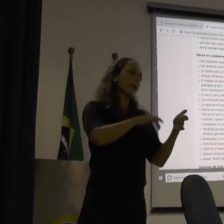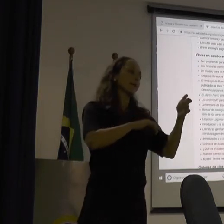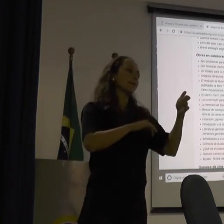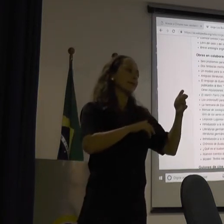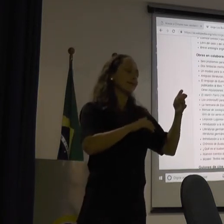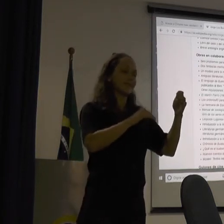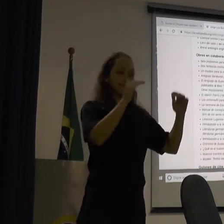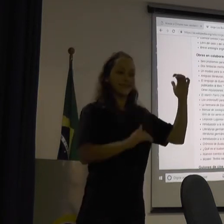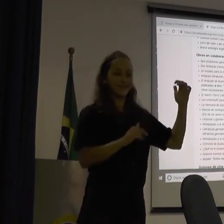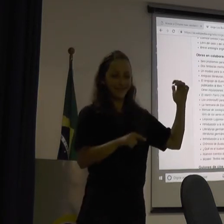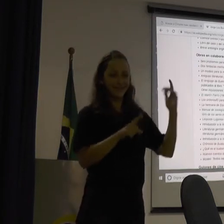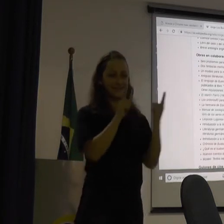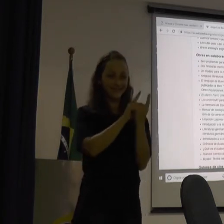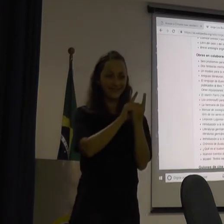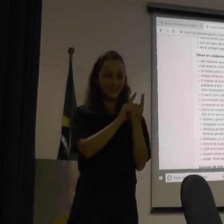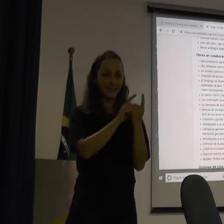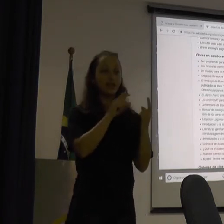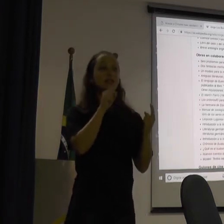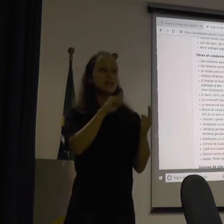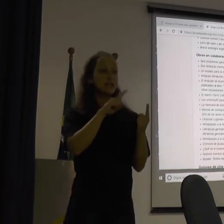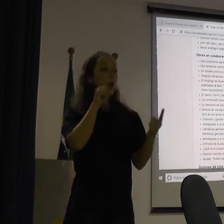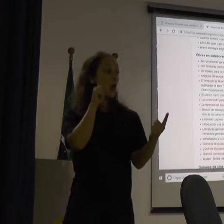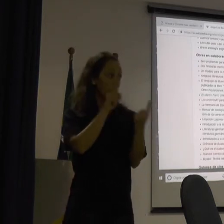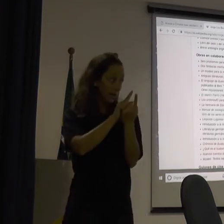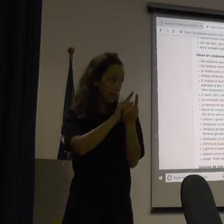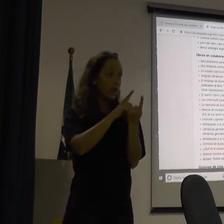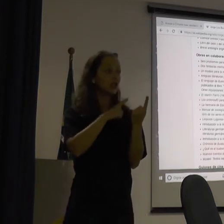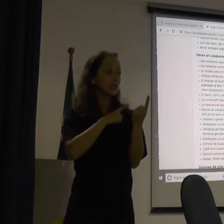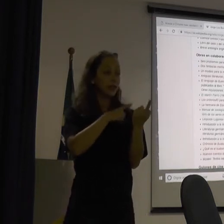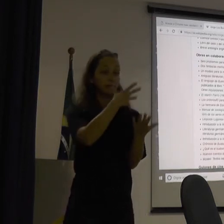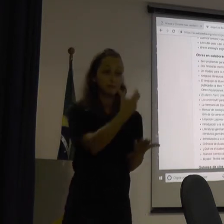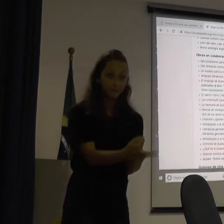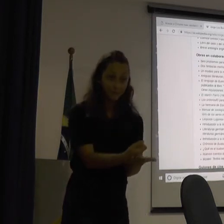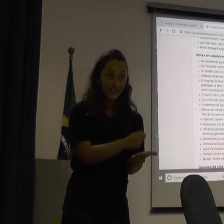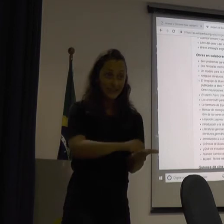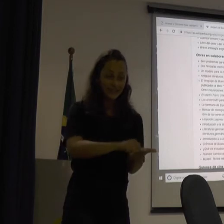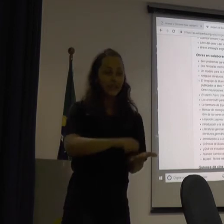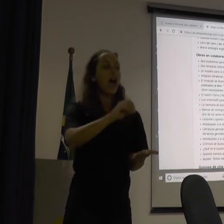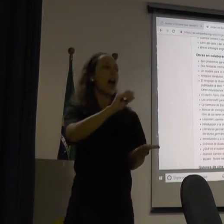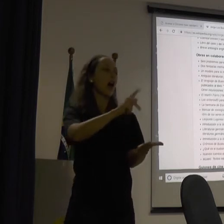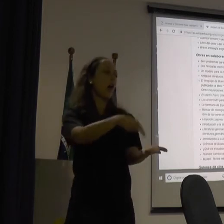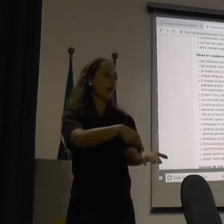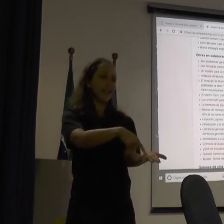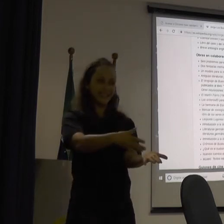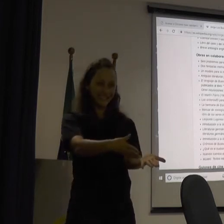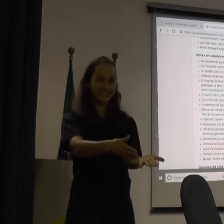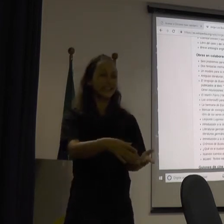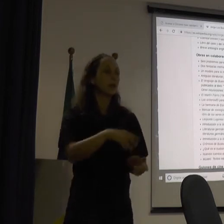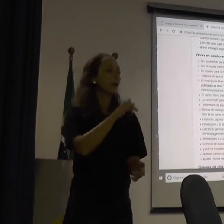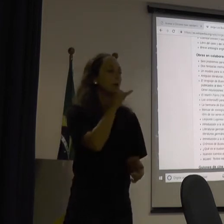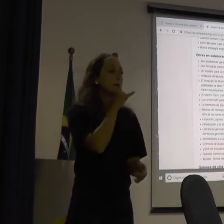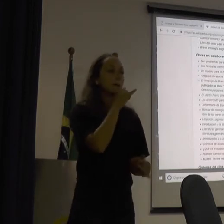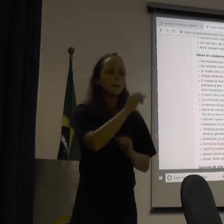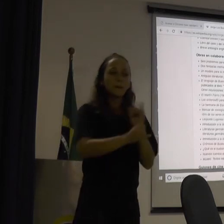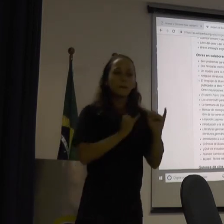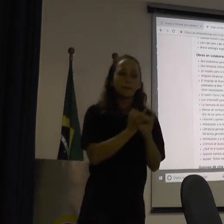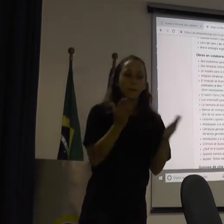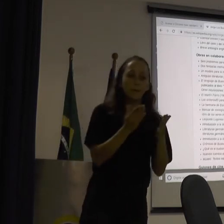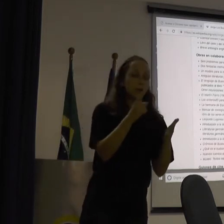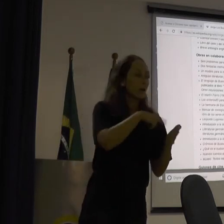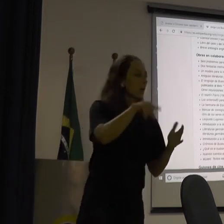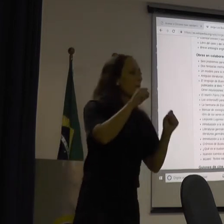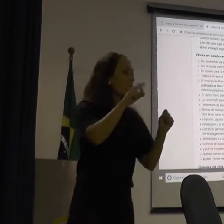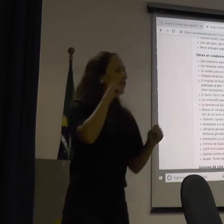é reproduzida na escrita. Agora com a internet e tal, você vai encontrar boa parte das entrevistas